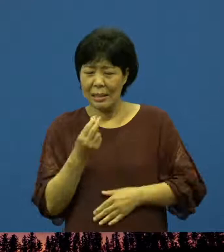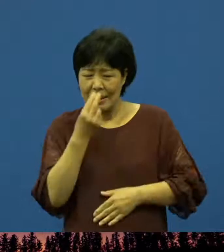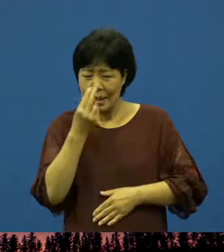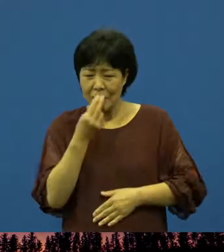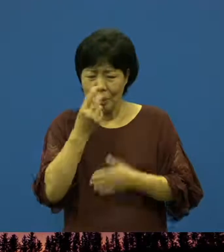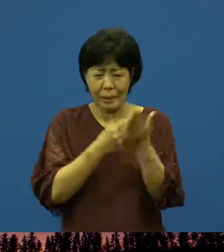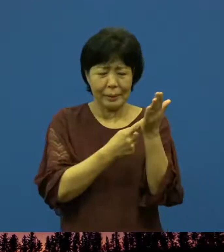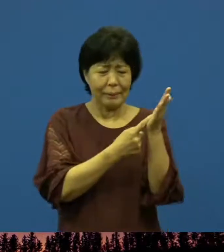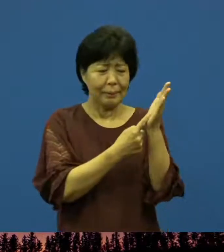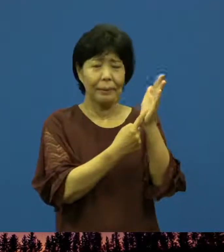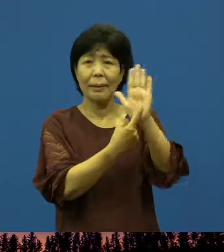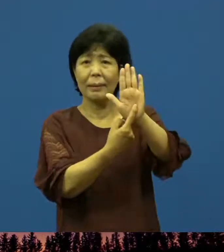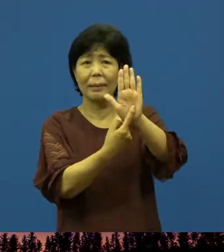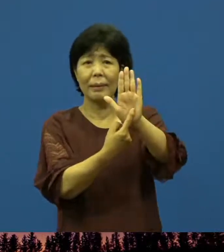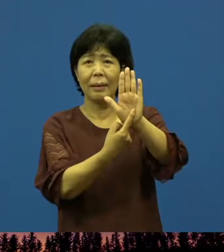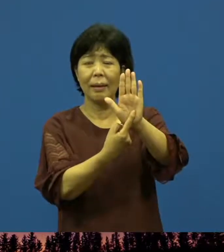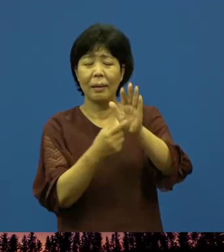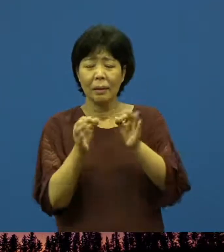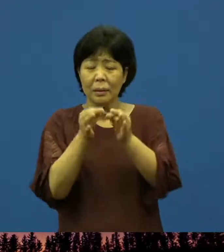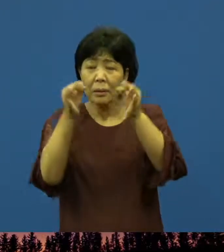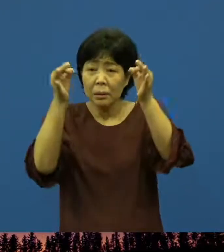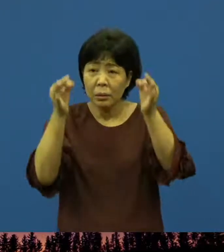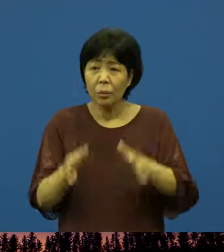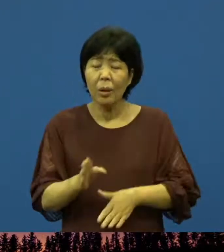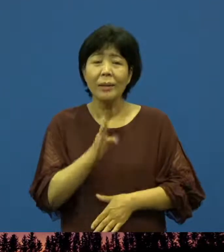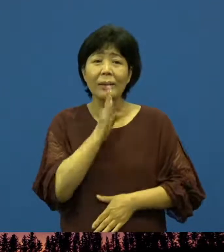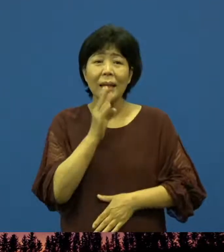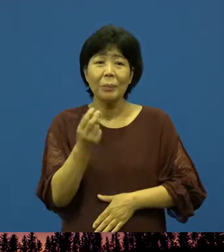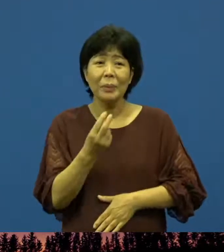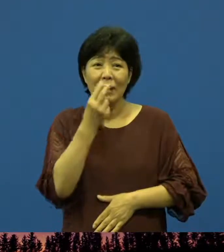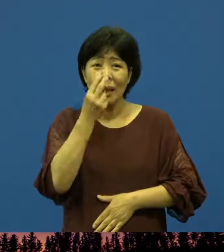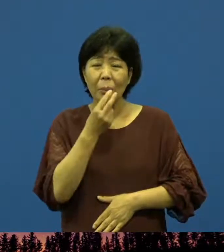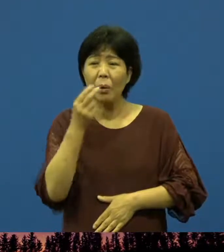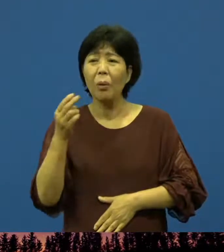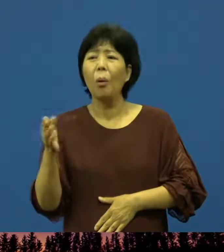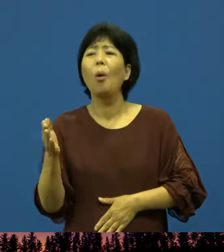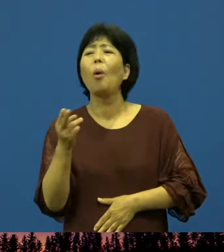된지라. 그동안 참된 생명이 없었어요. 연기처럼